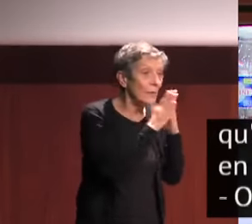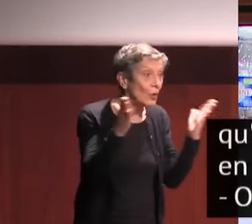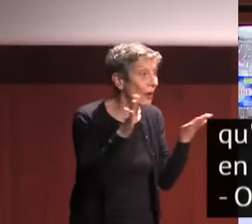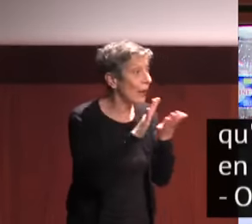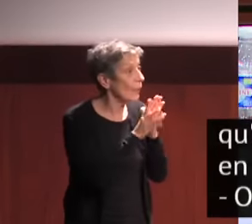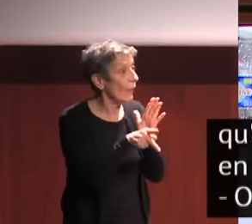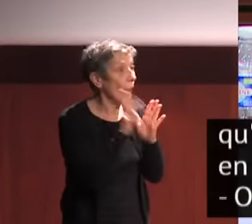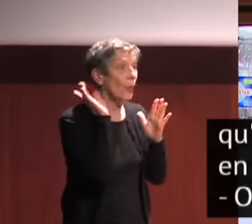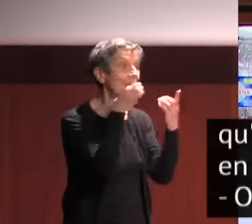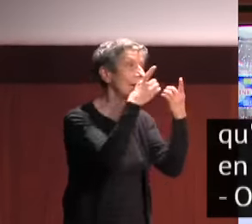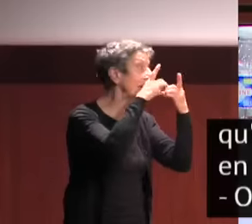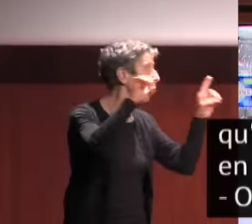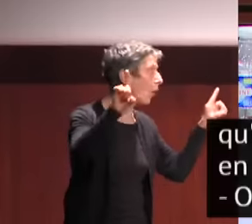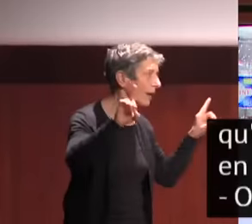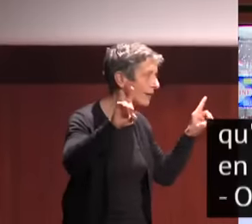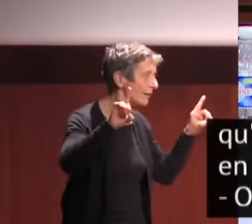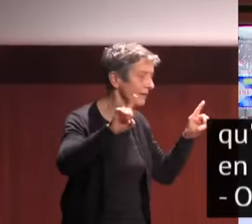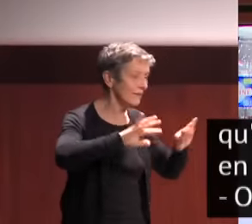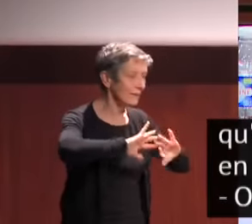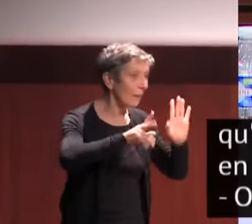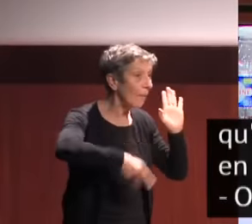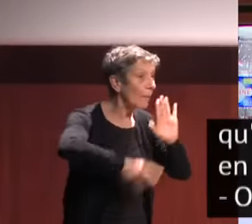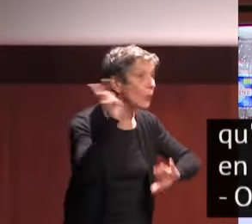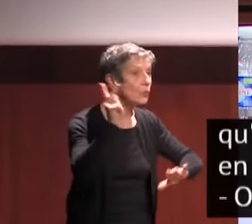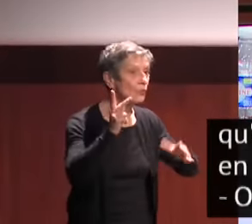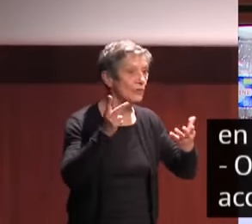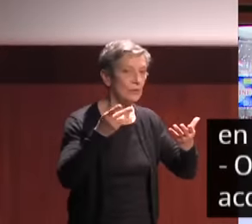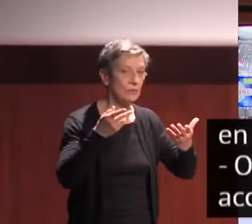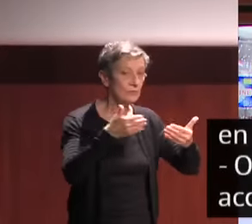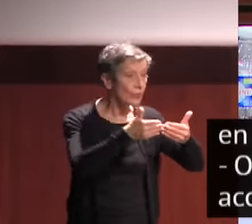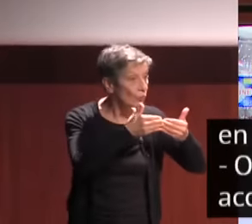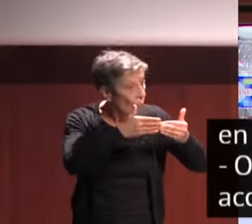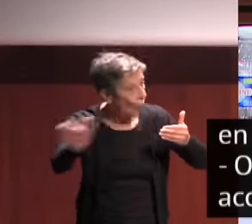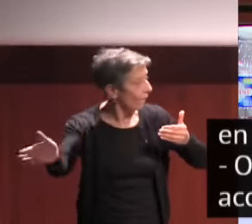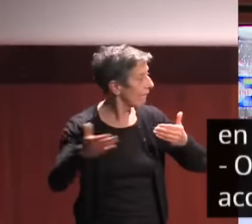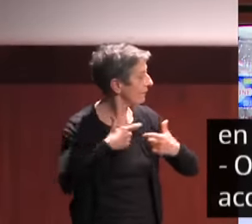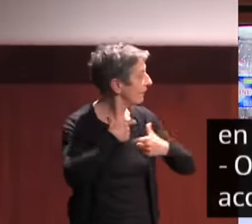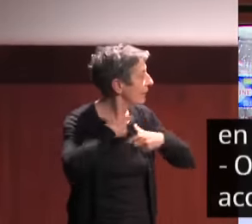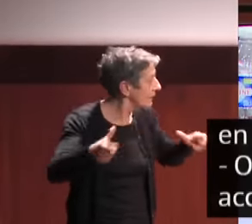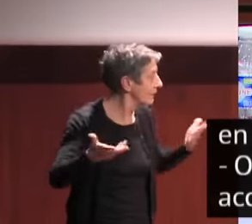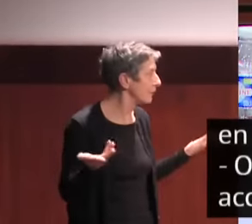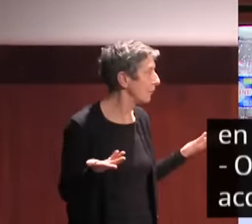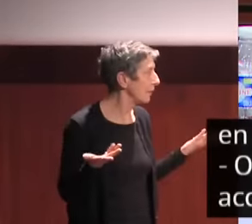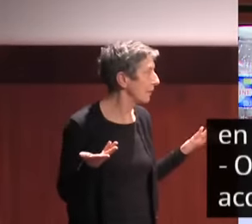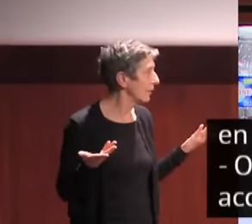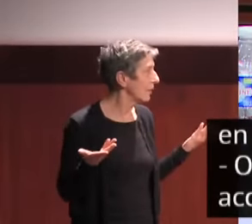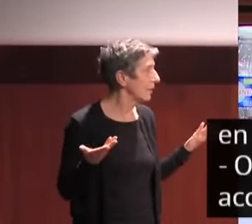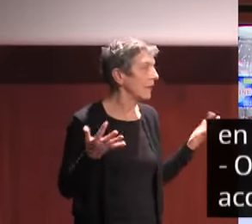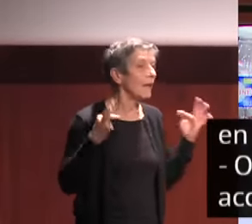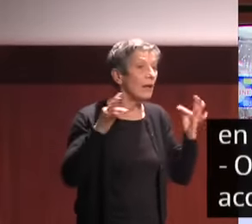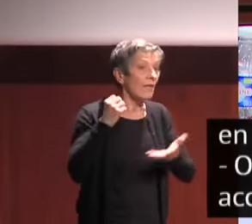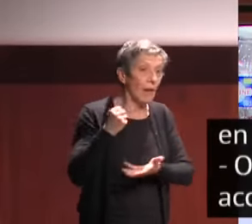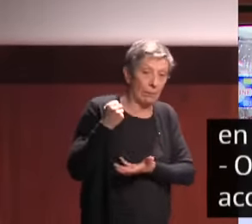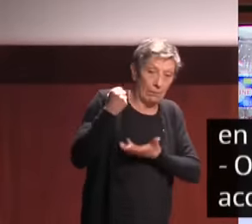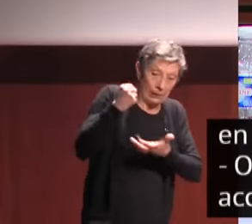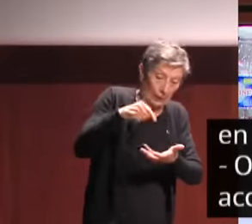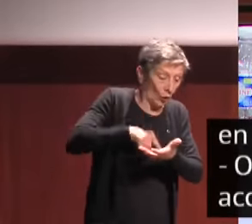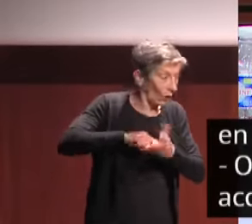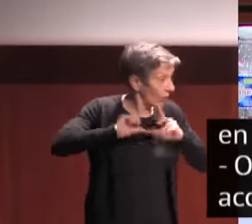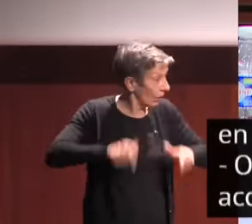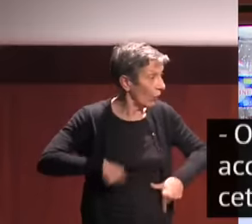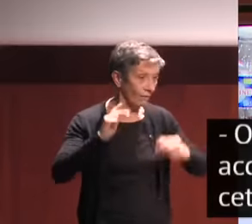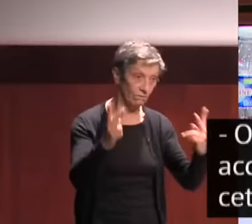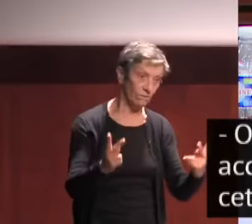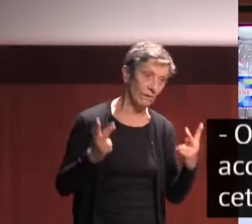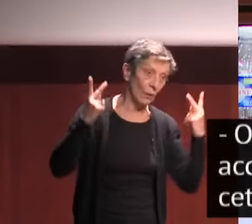qu'on essaye de faire ressortir, en tout cas à l'Institut. Et concernant la valorisation du patrimoine donc de cette école, qui a quand